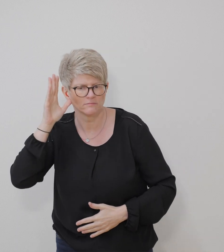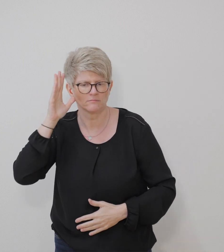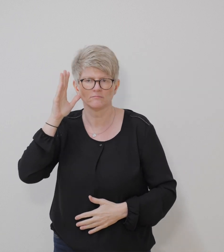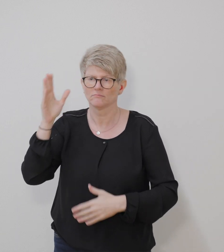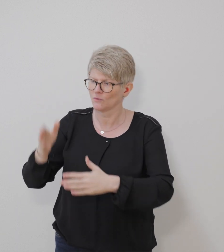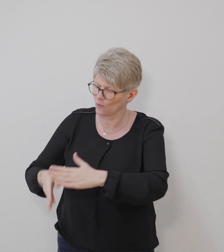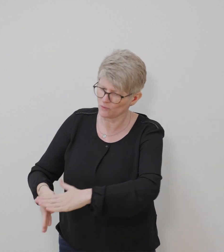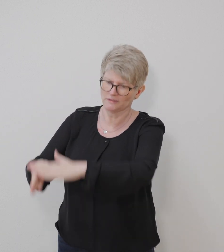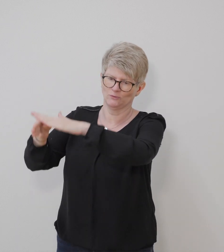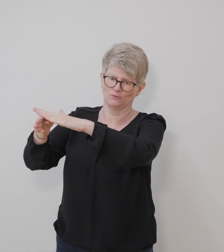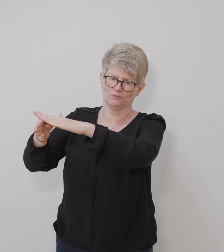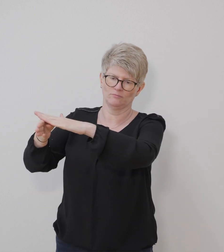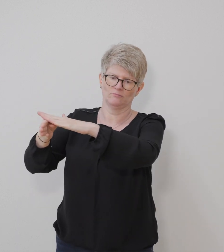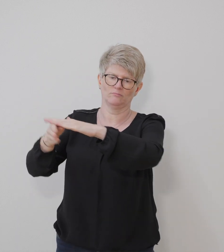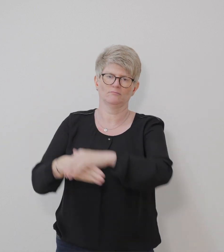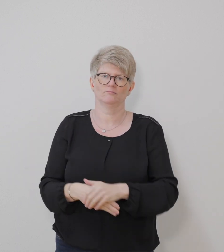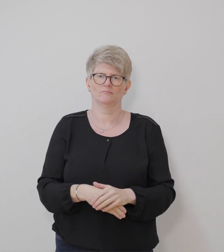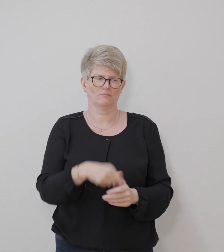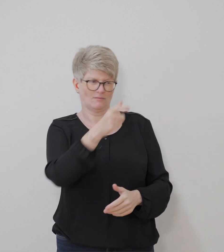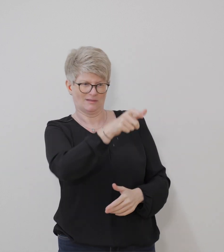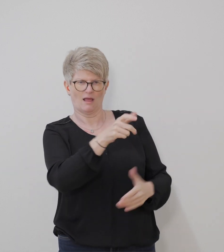geworden ist, habe ich nie erfahren.